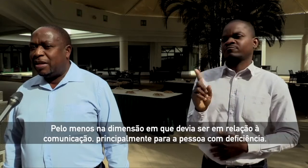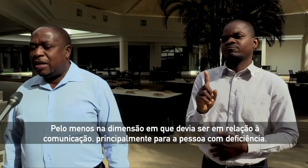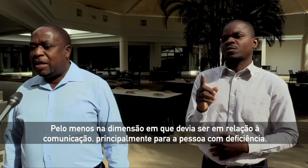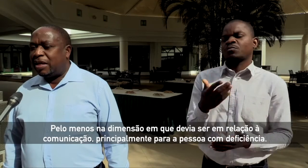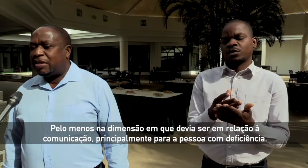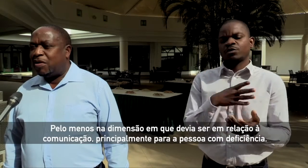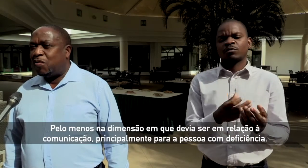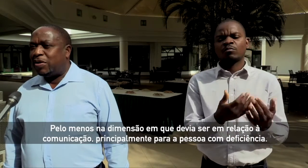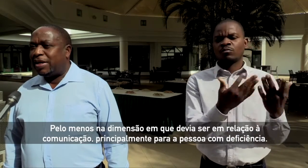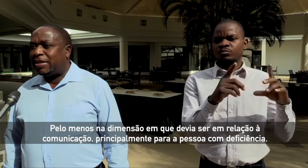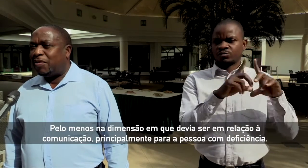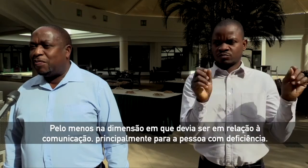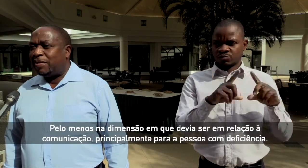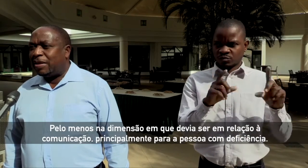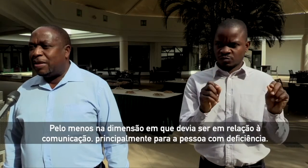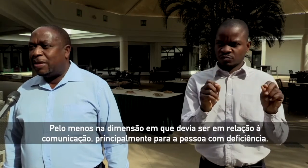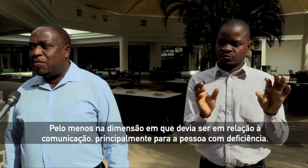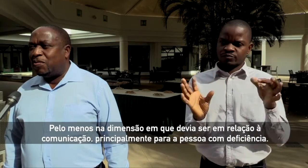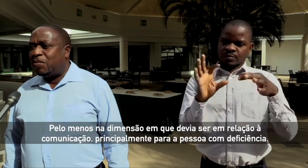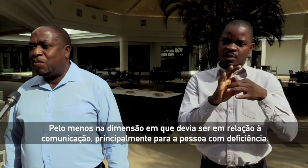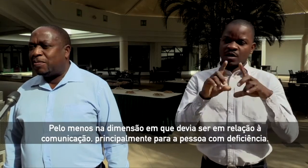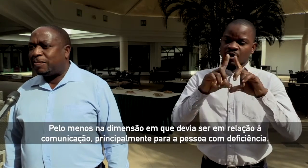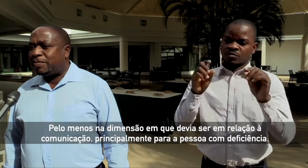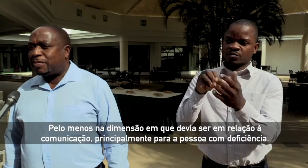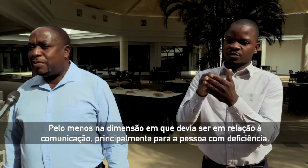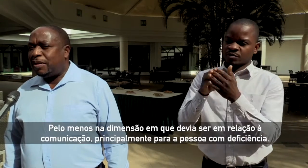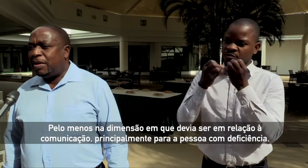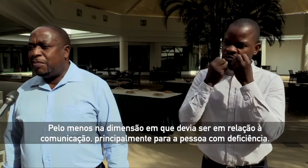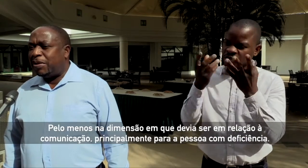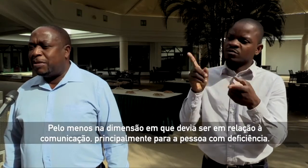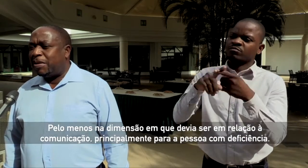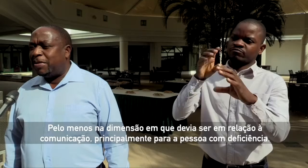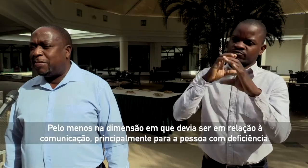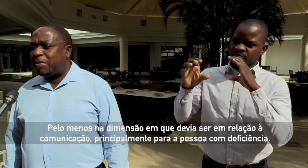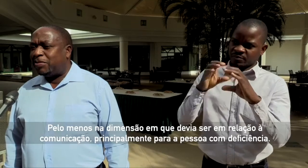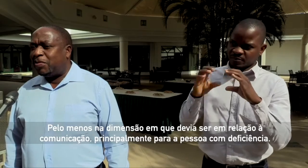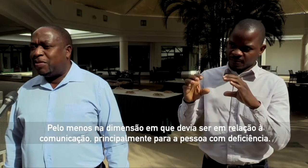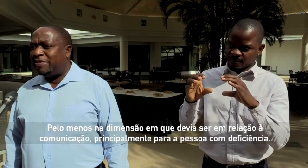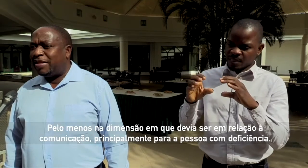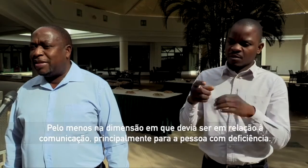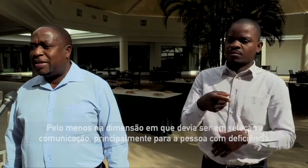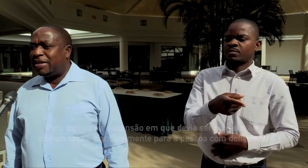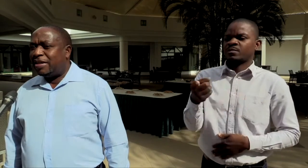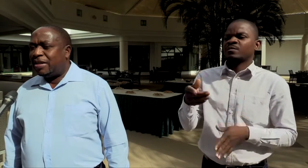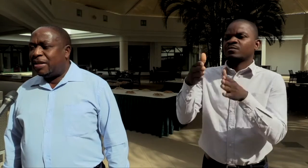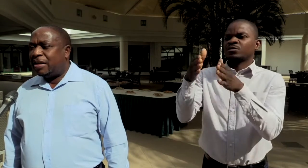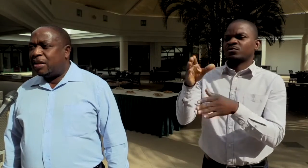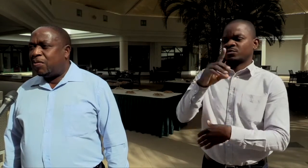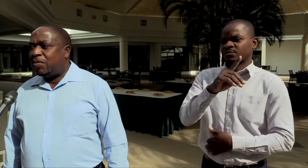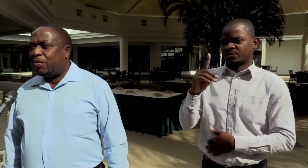ser em relação à comunicação. Digo, principalmente para a pessoa com deficiência.